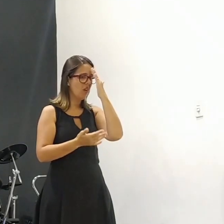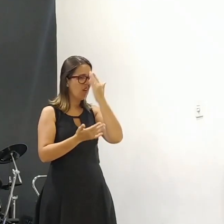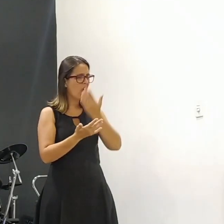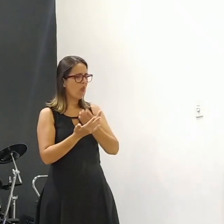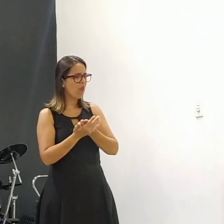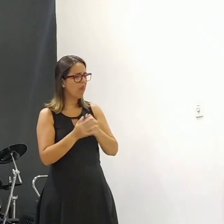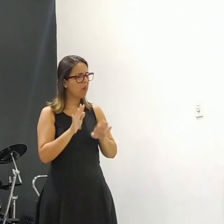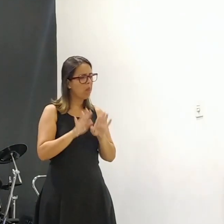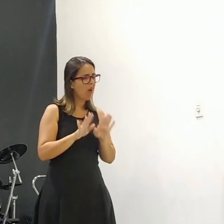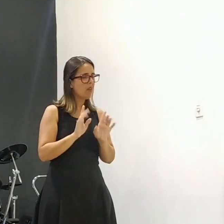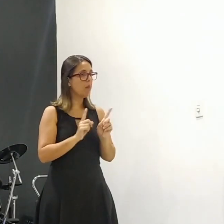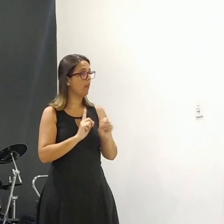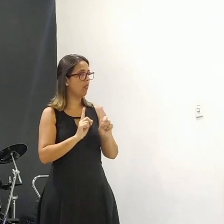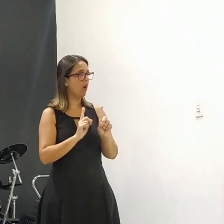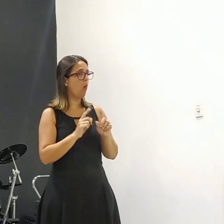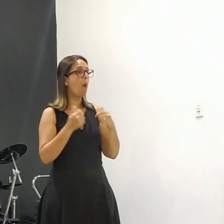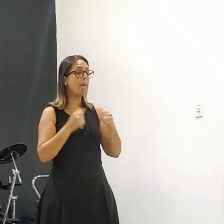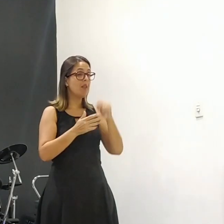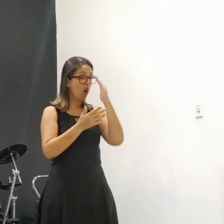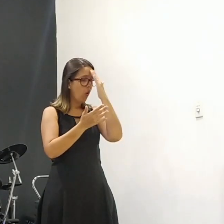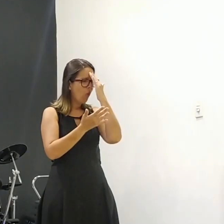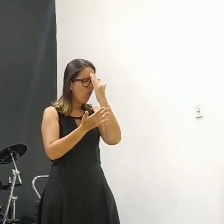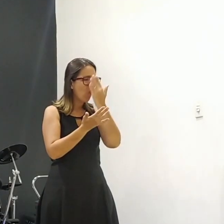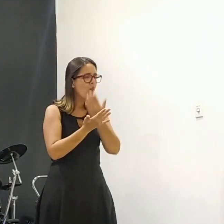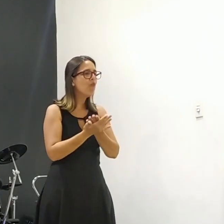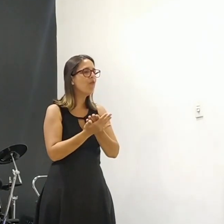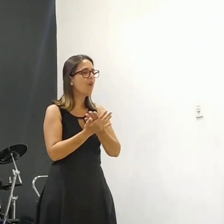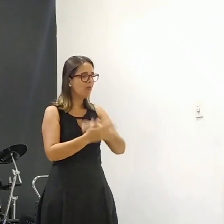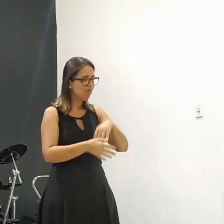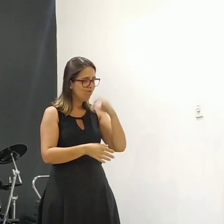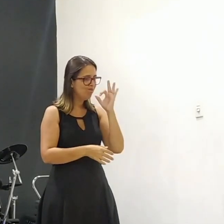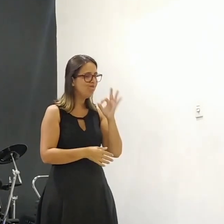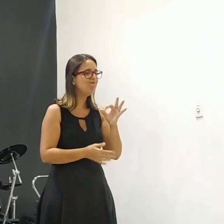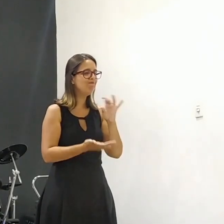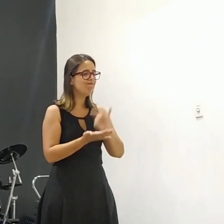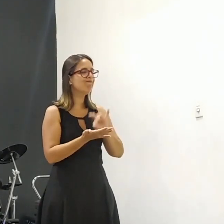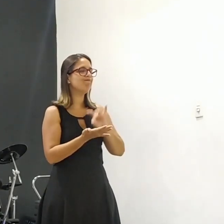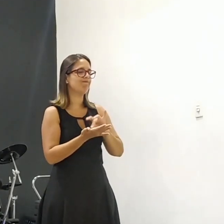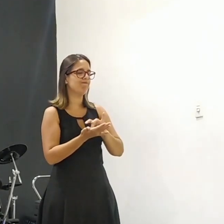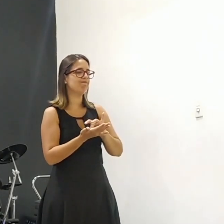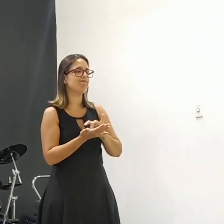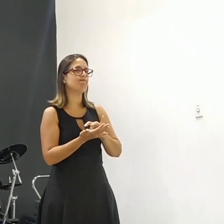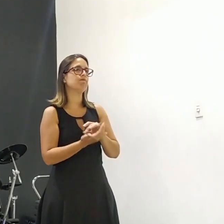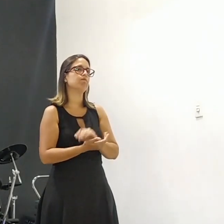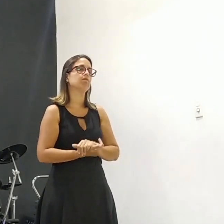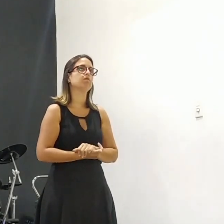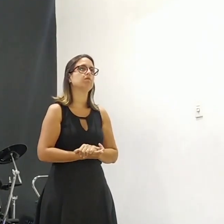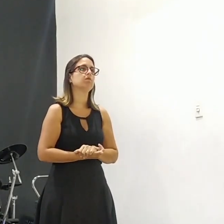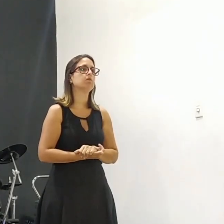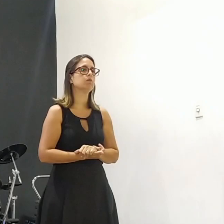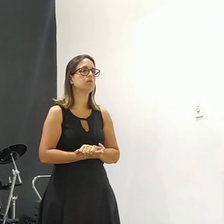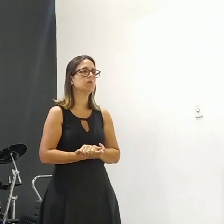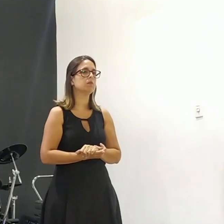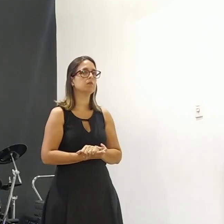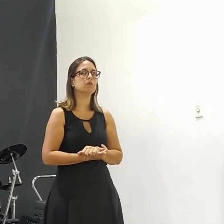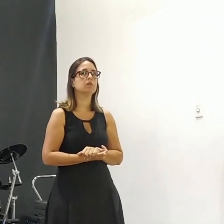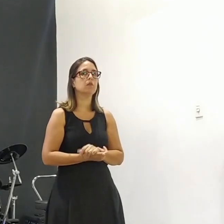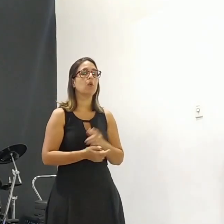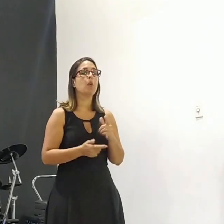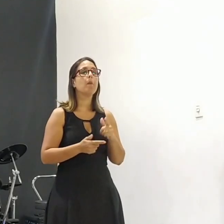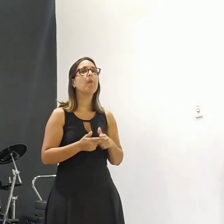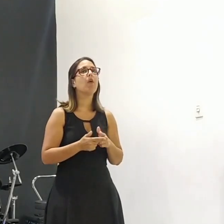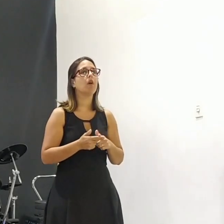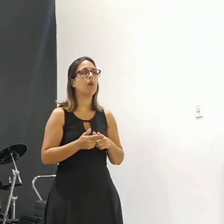que confiar em Deus cegamente. Confiar em Deus cegamente. Porque a matemática de